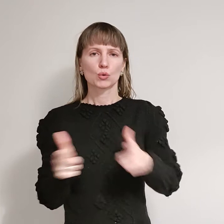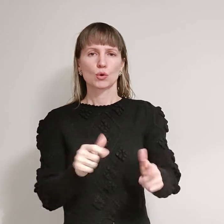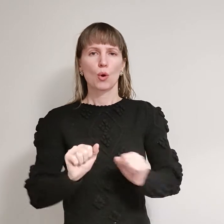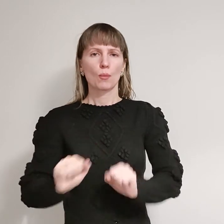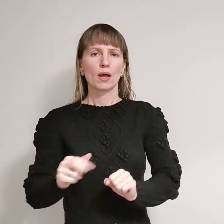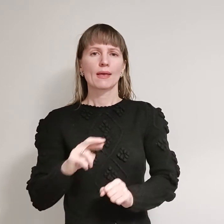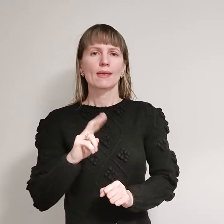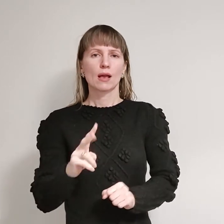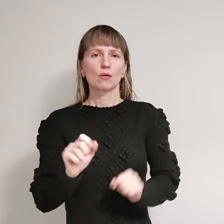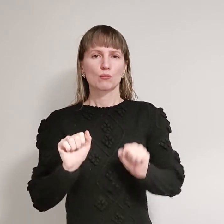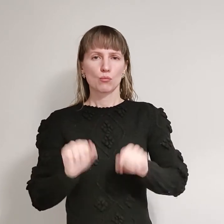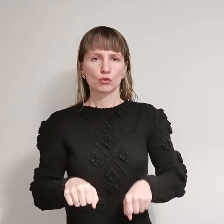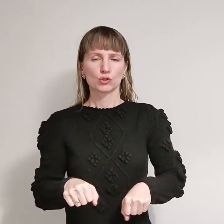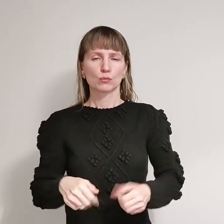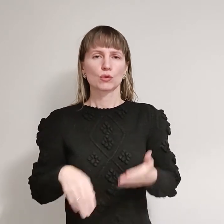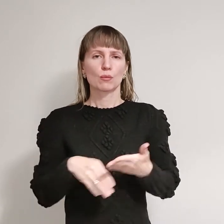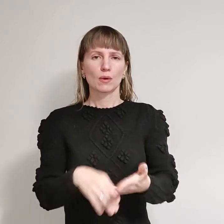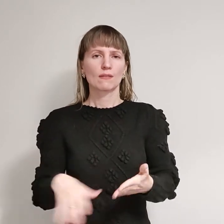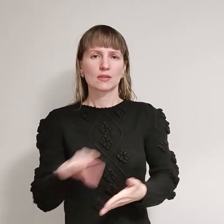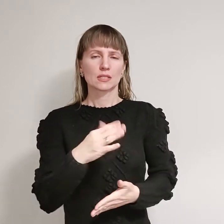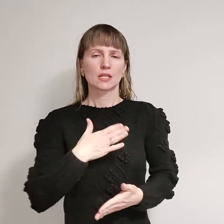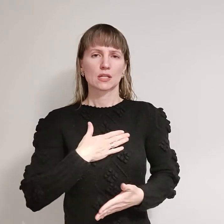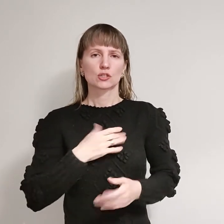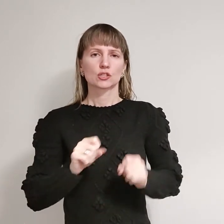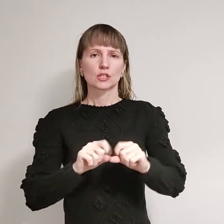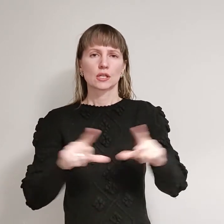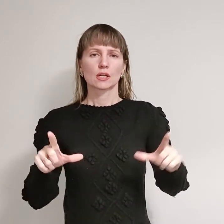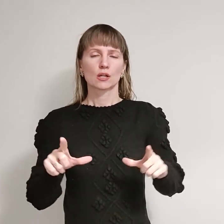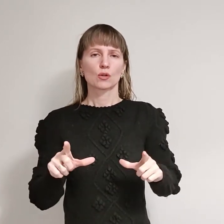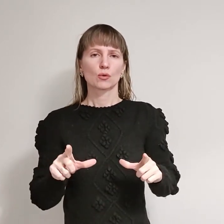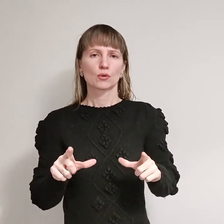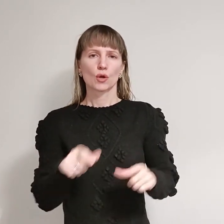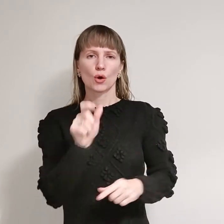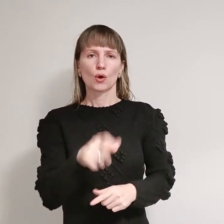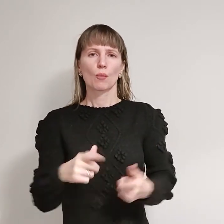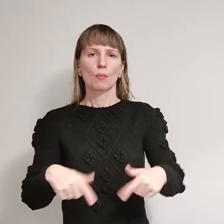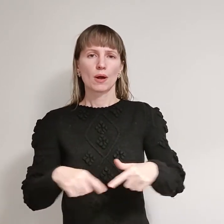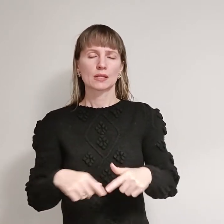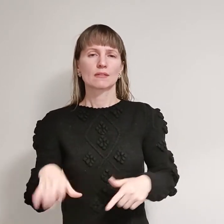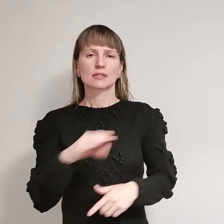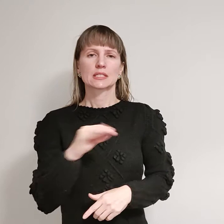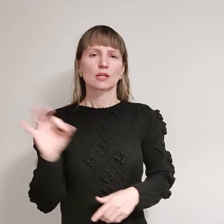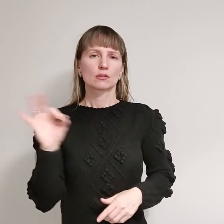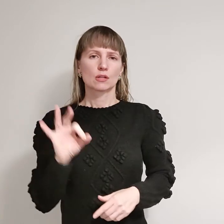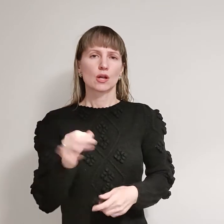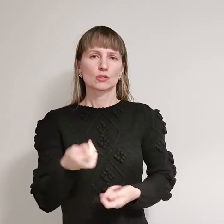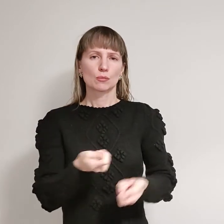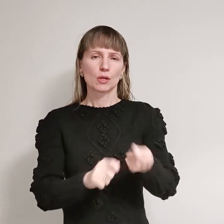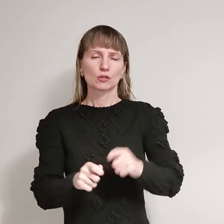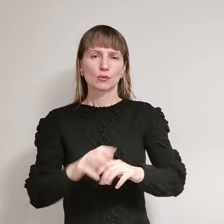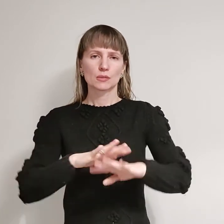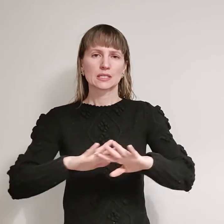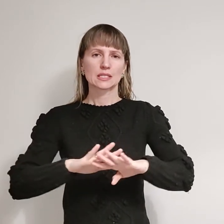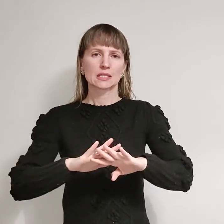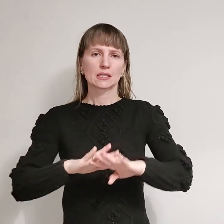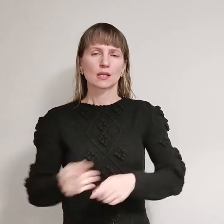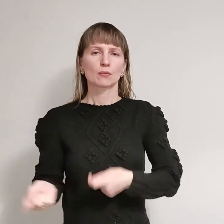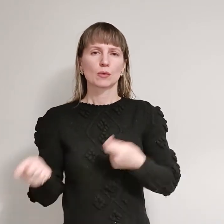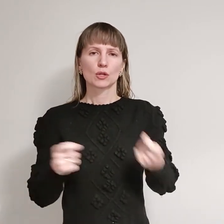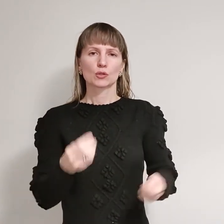можемо, допомагаємо. Всі наші шкільні громади, ми всі одразу плетемо всі сіто, приносять їжу, хто